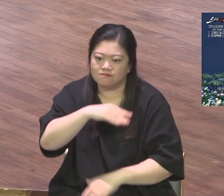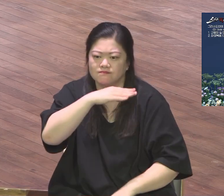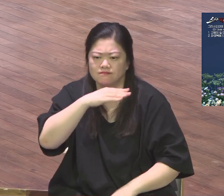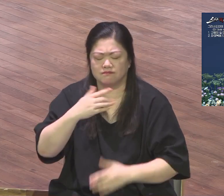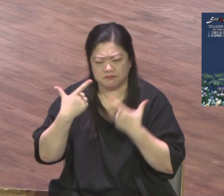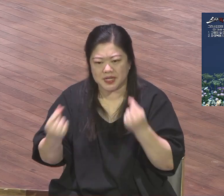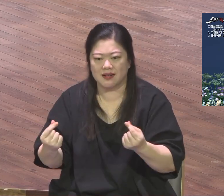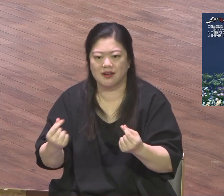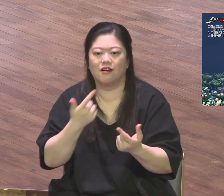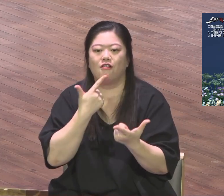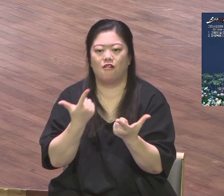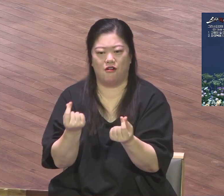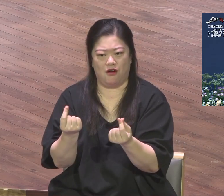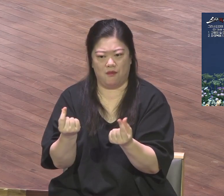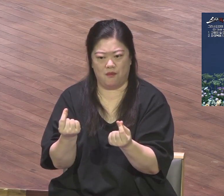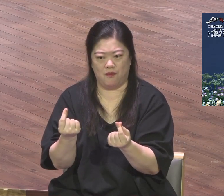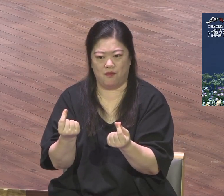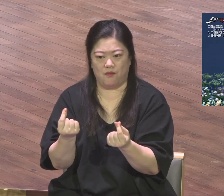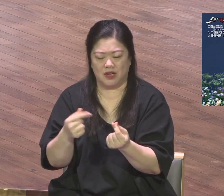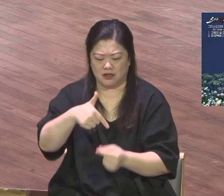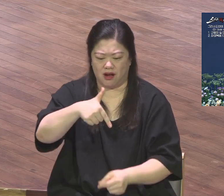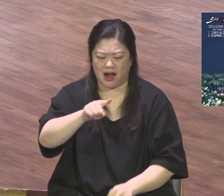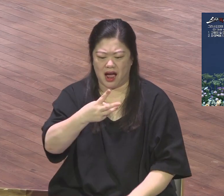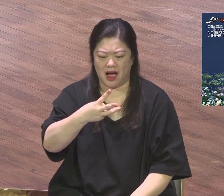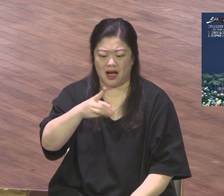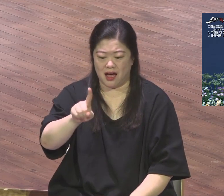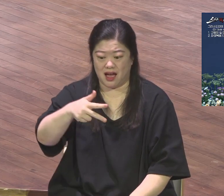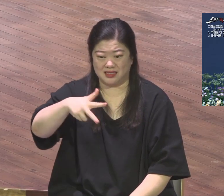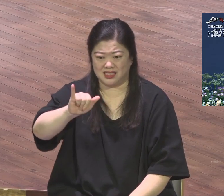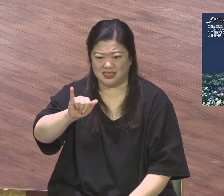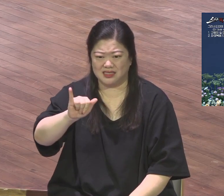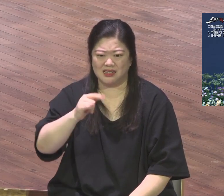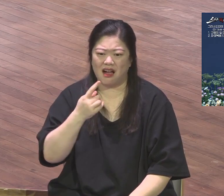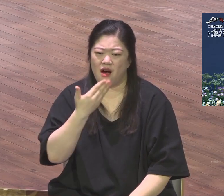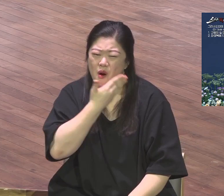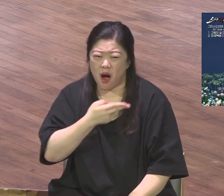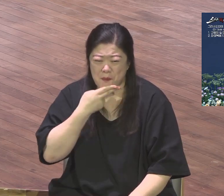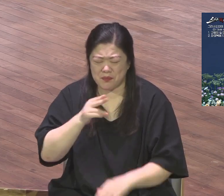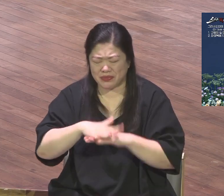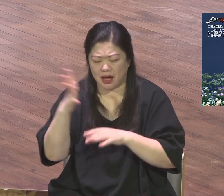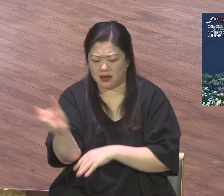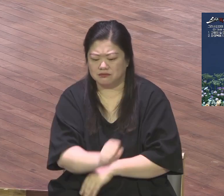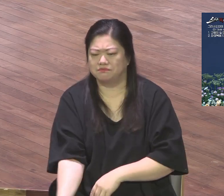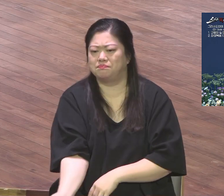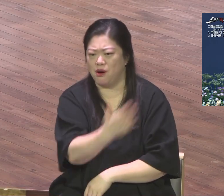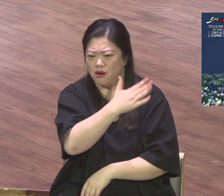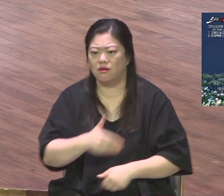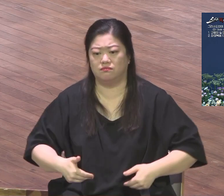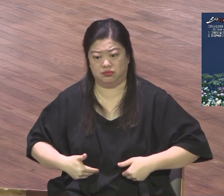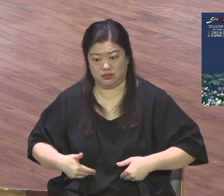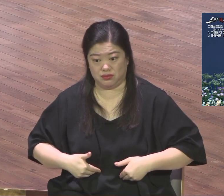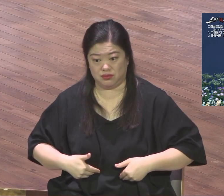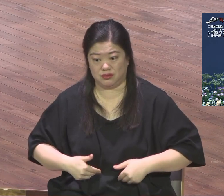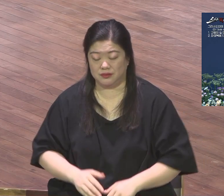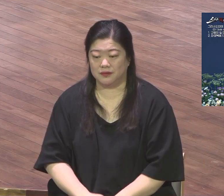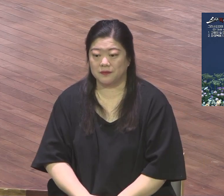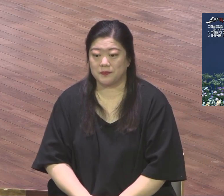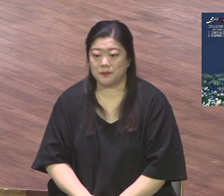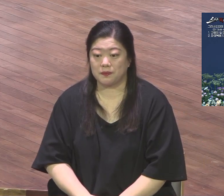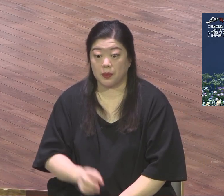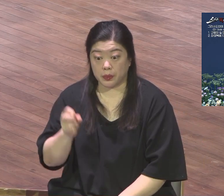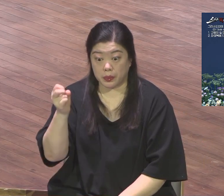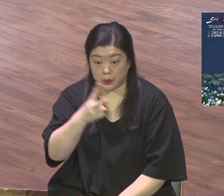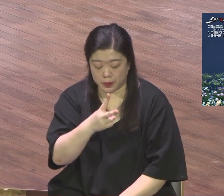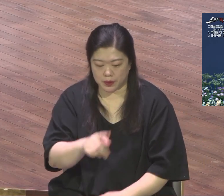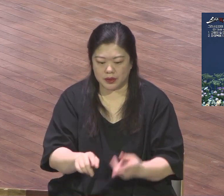확장되고 성장하고 천국이 자라가는 그런 모습을 말씀한 것이고 그리고 오늘 봉독한 이